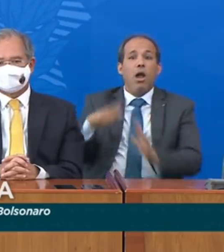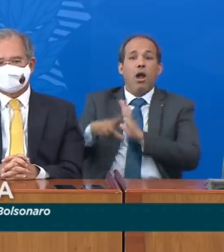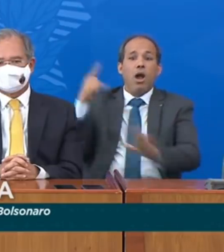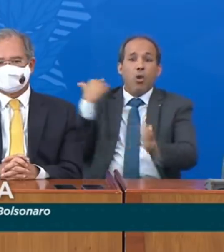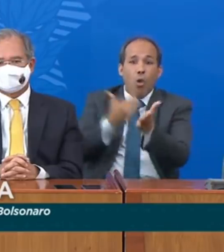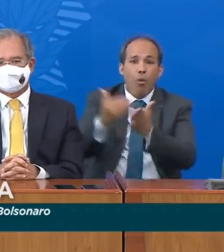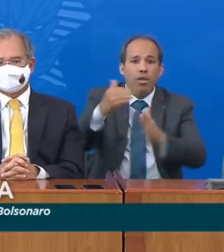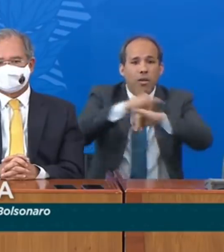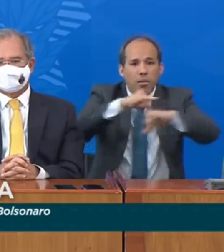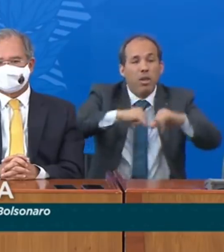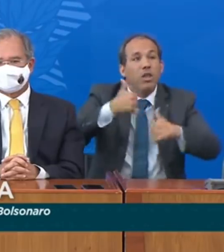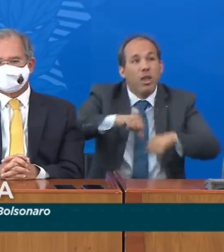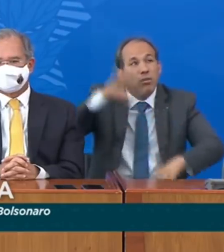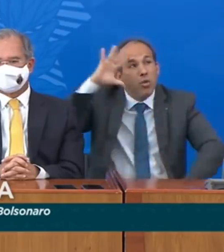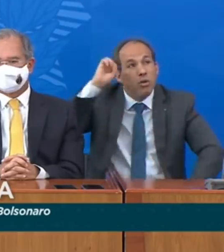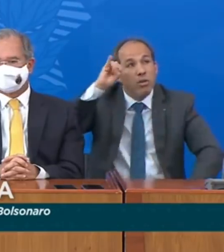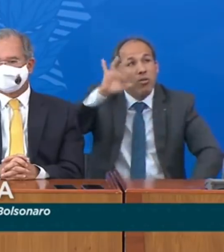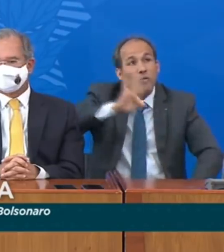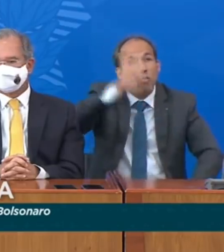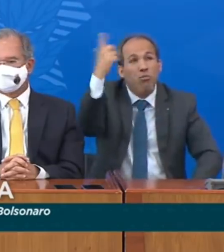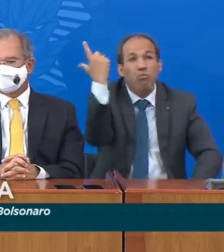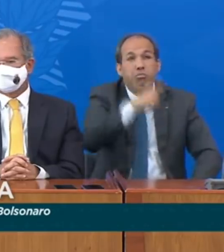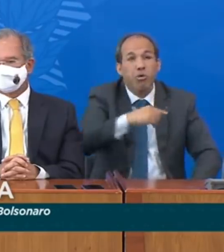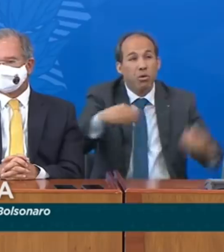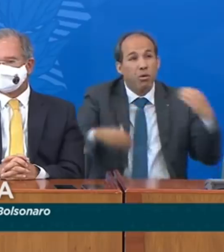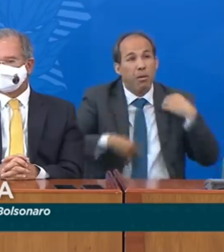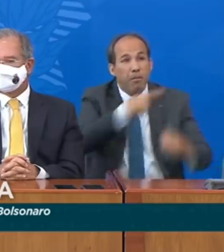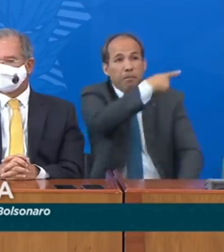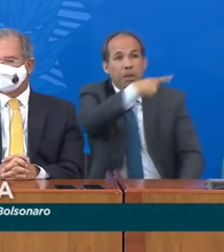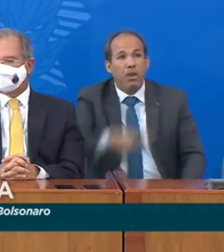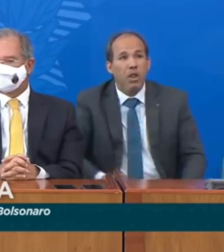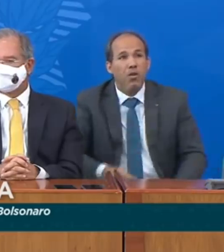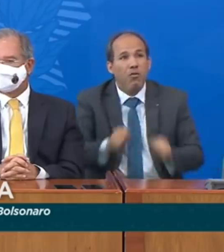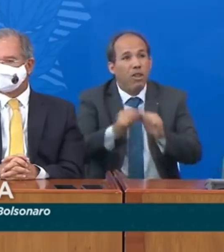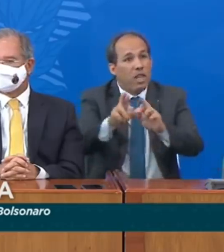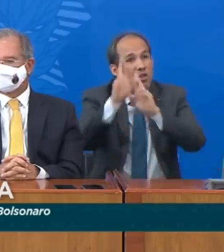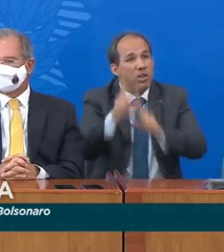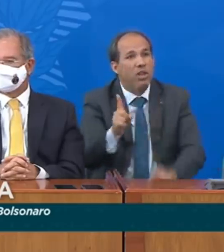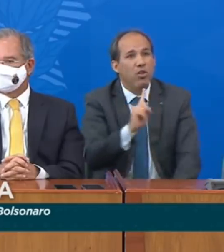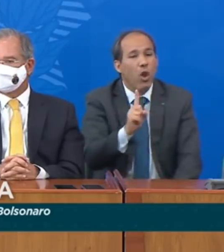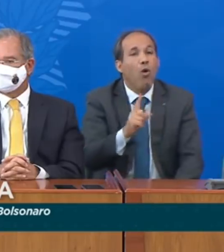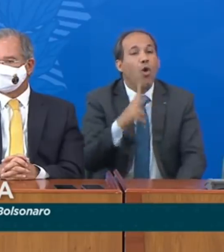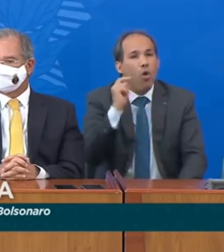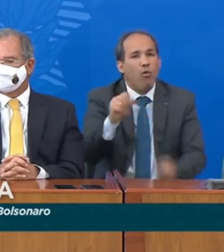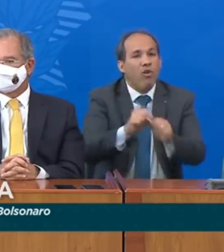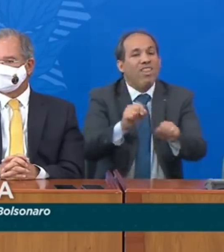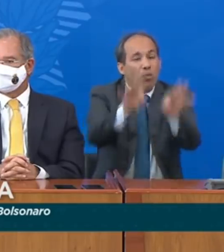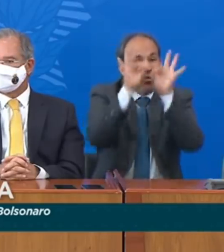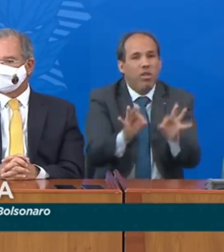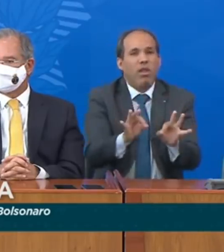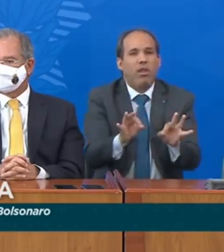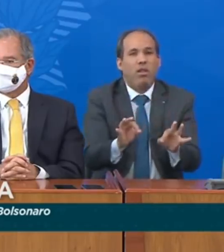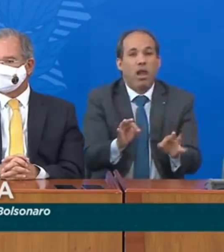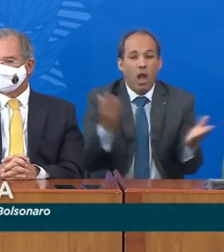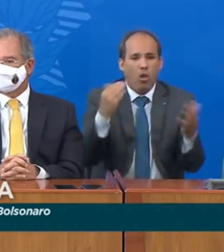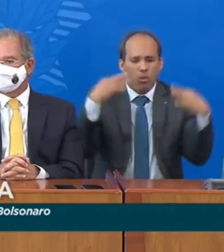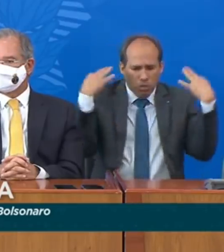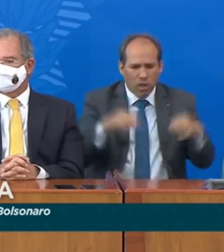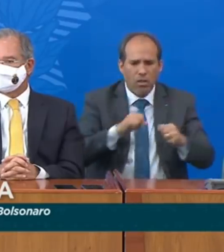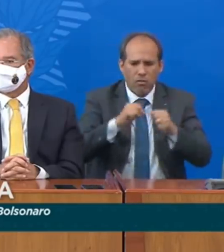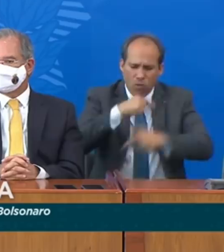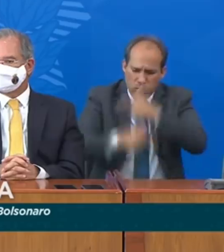pré-candidato, sonhava, se um dia chegar lá, não é fazer diferente, é fazer o certo. Estamos fazendo o